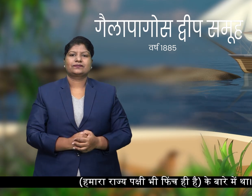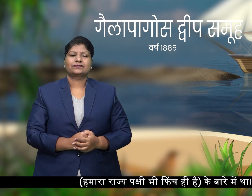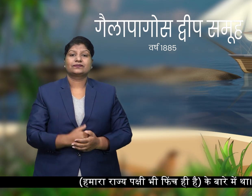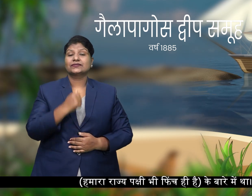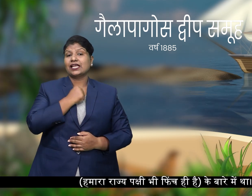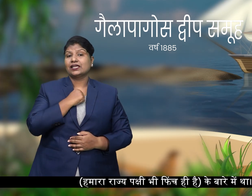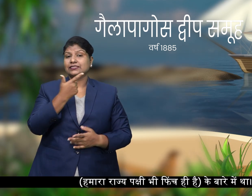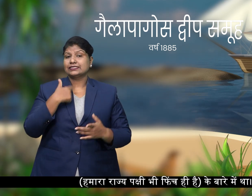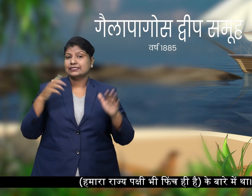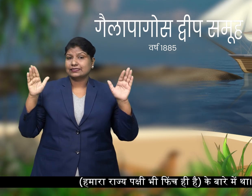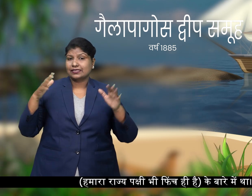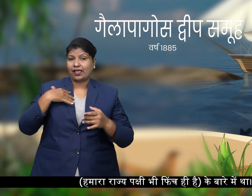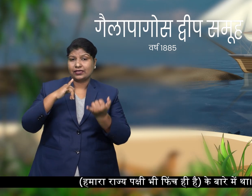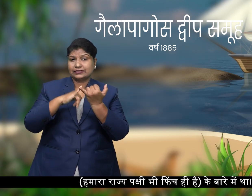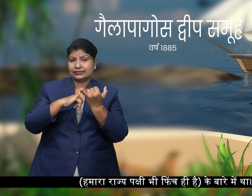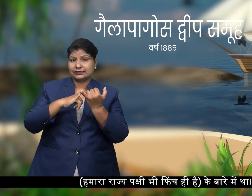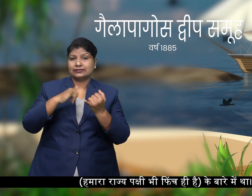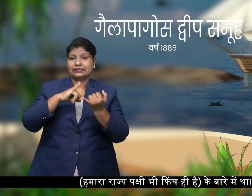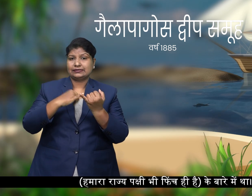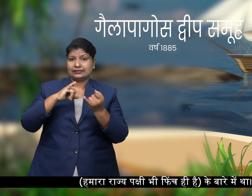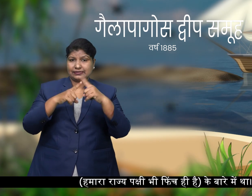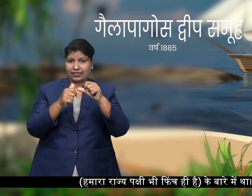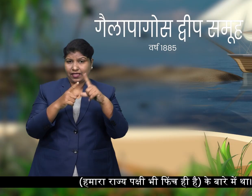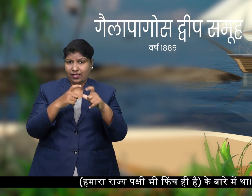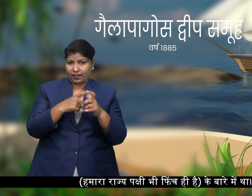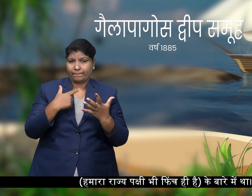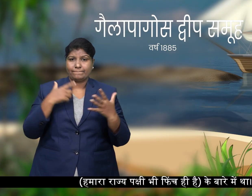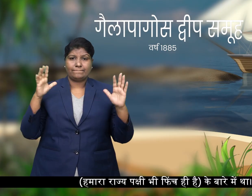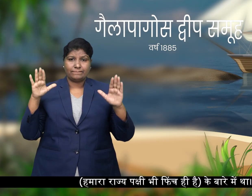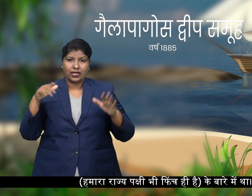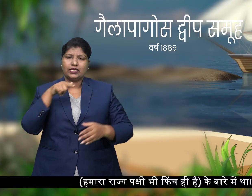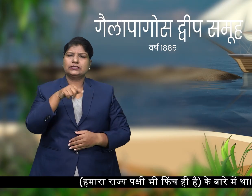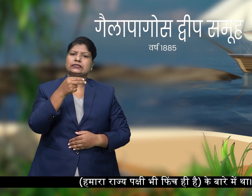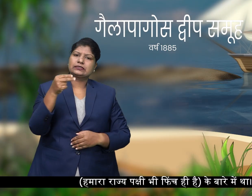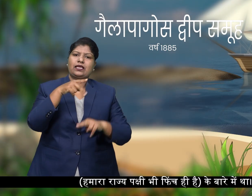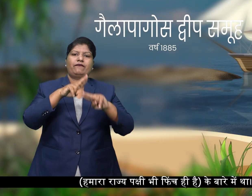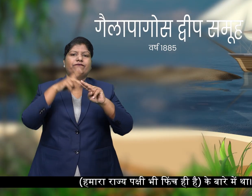हमारा राज्य पक्षी भी फ्रिंज ही है के बारे में था।